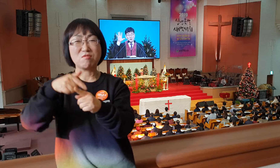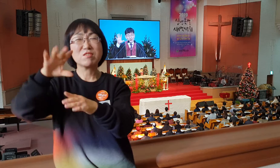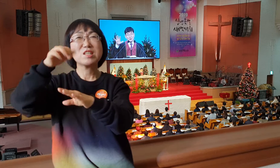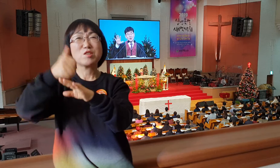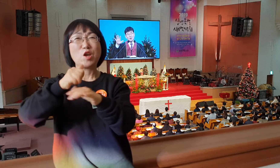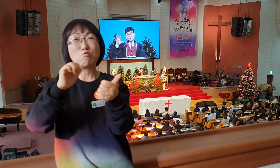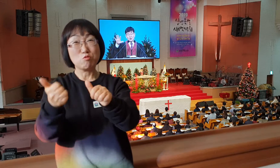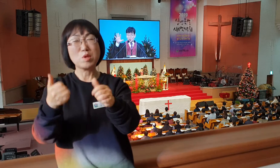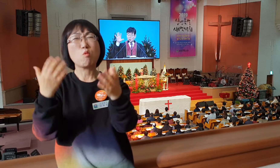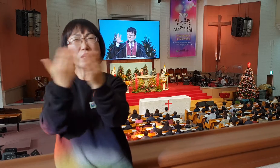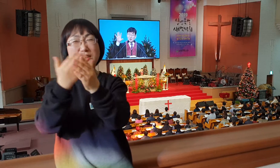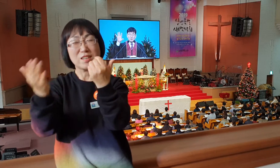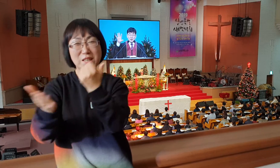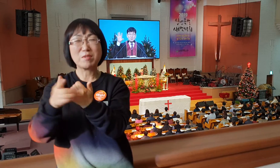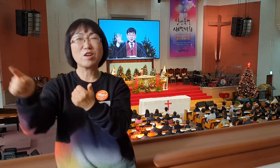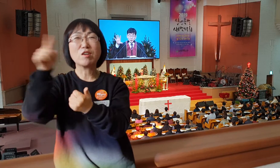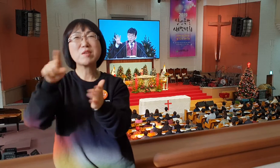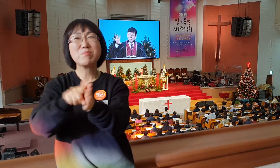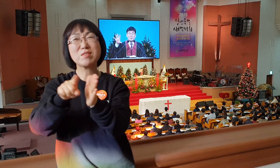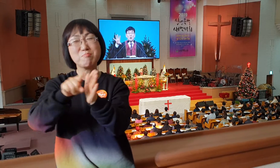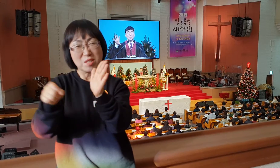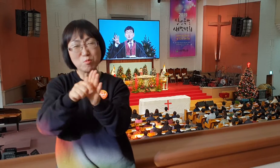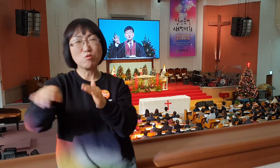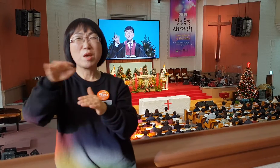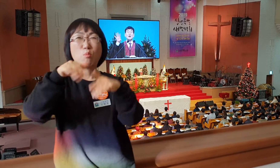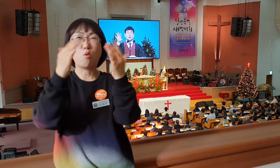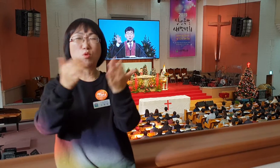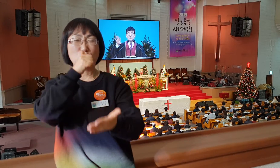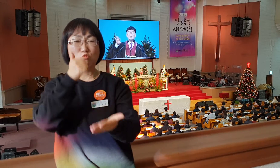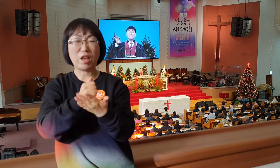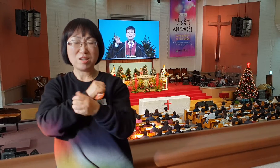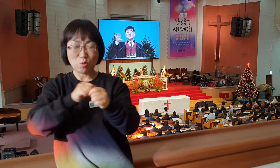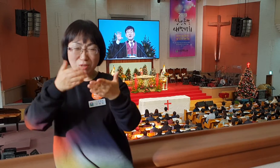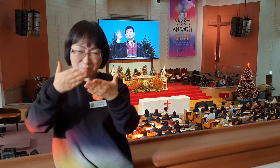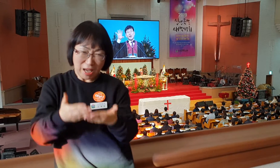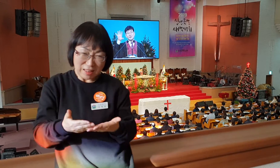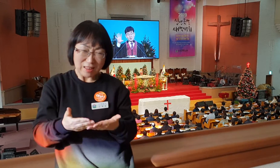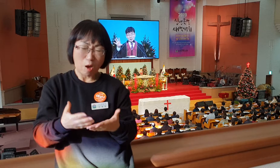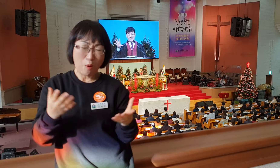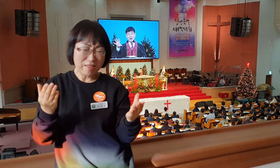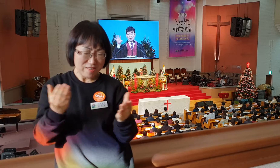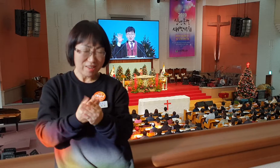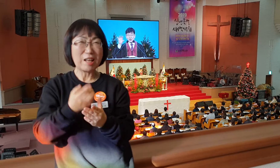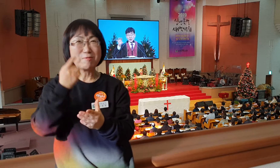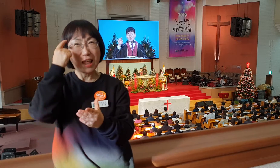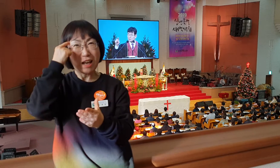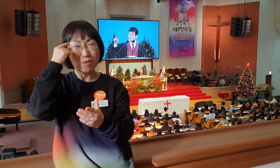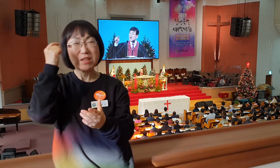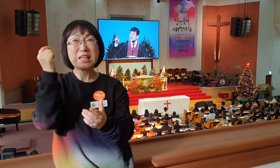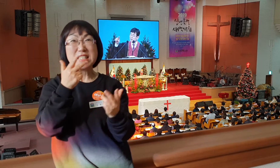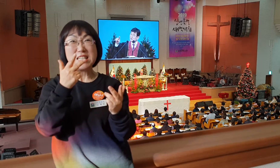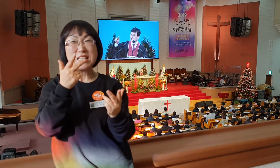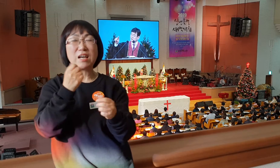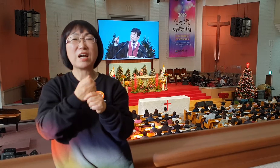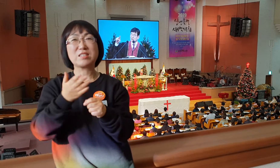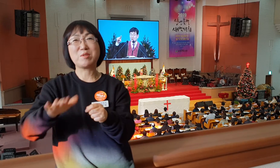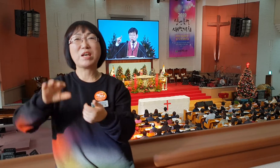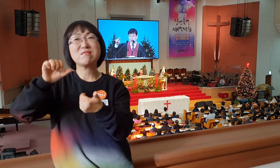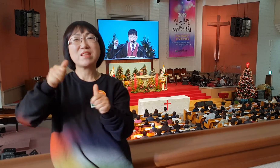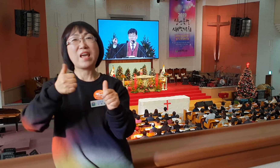완전하셔요. 그리고 그것들을 믿는 믿음으로 우리의 모든 죄가 용서한 받는 것에 완전합니다. 7이에요. 하지만